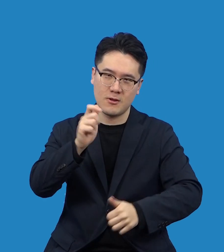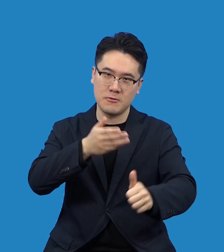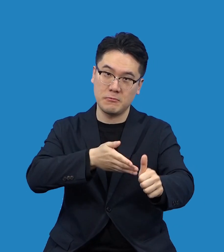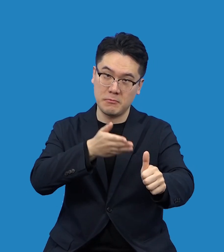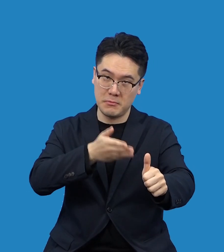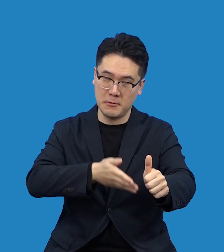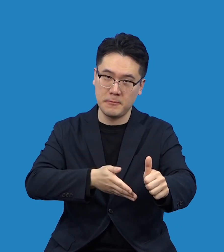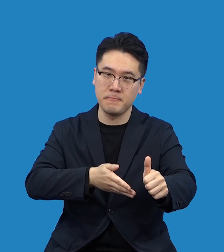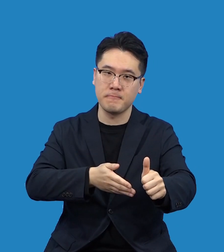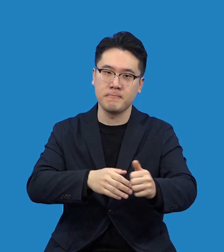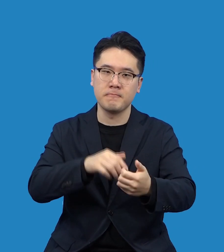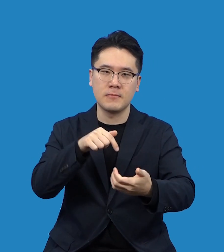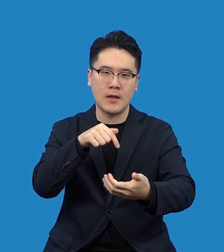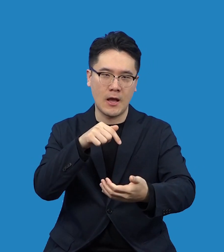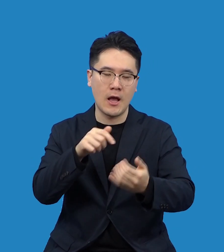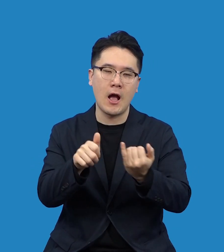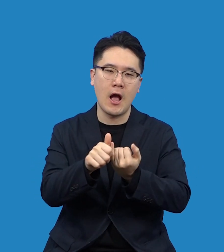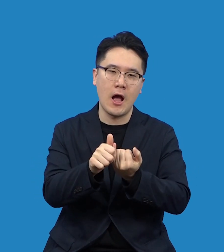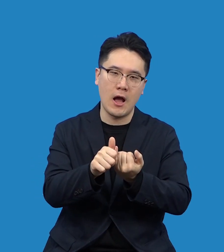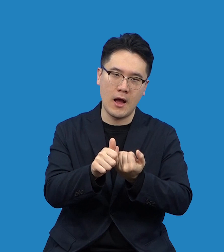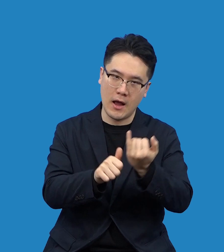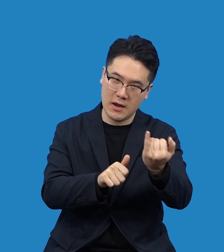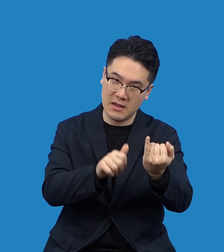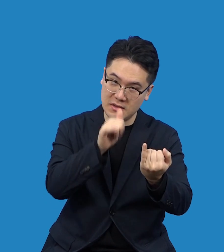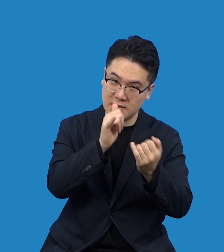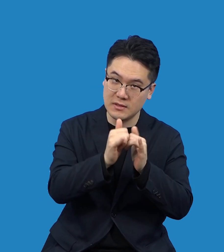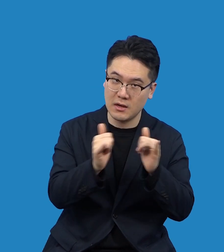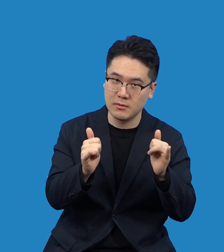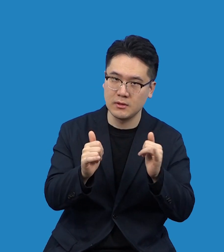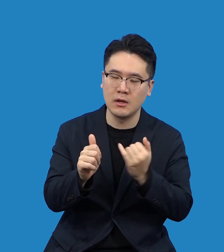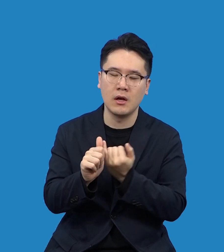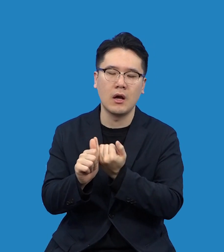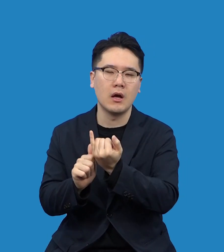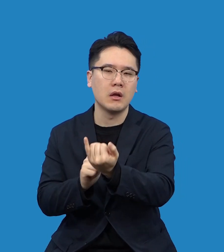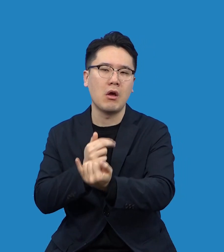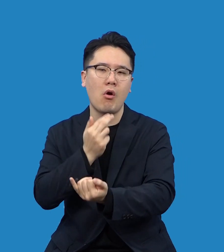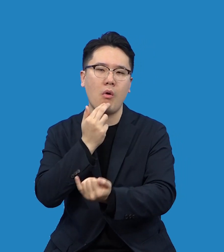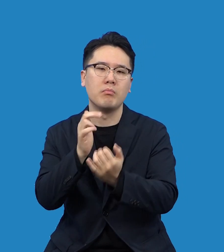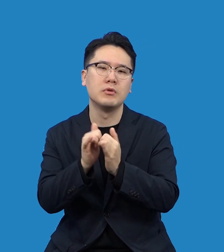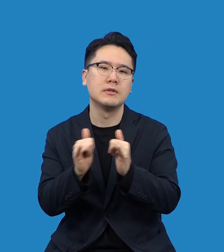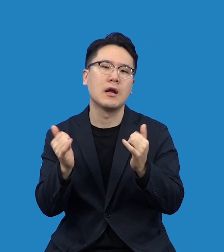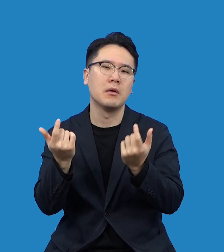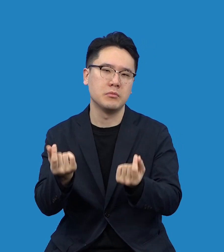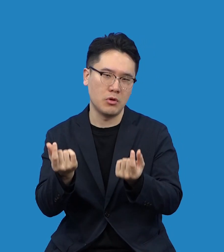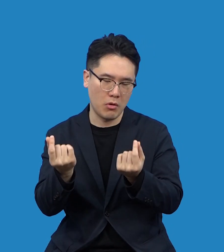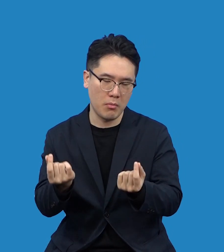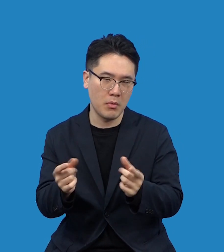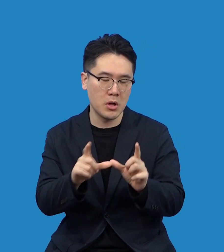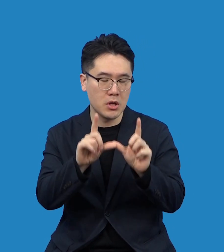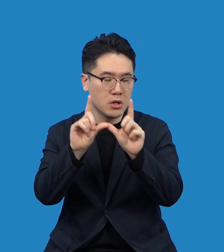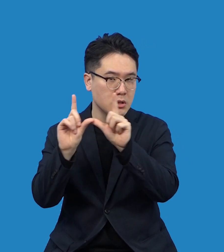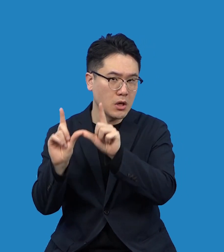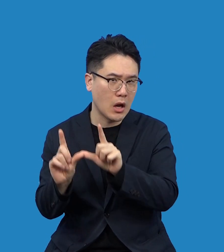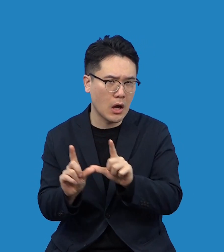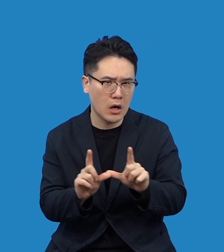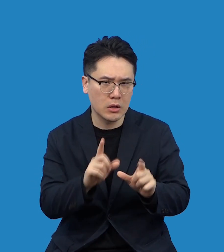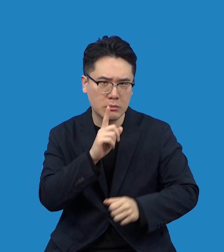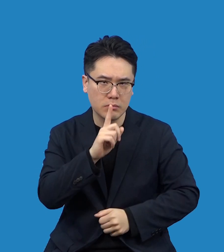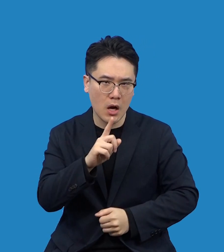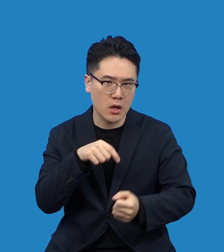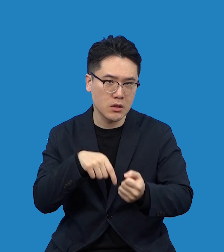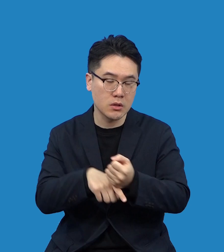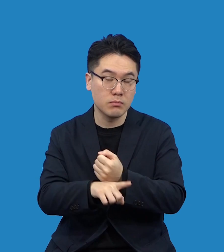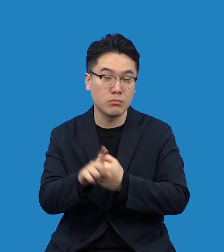안에 있는 사람은 안에 없는 사람처럼 싱글처럼 살아가는 그 의미가